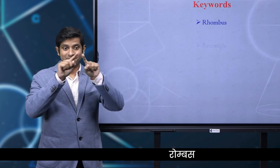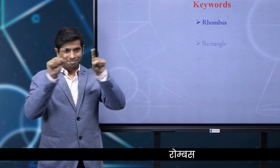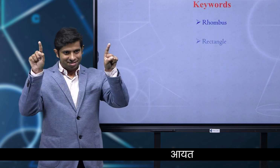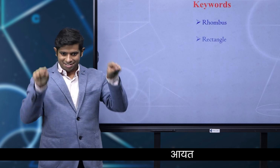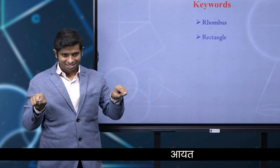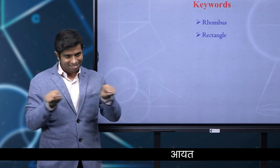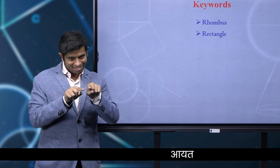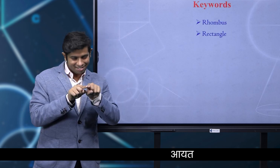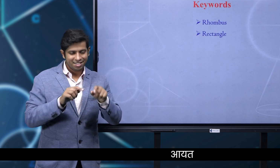आयत,